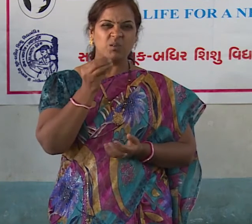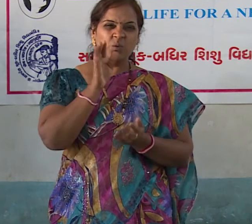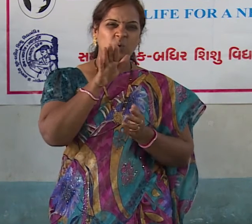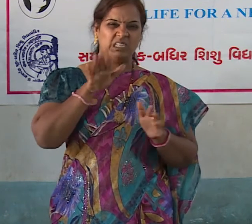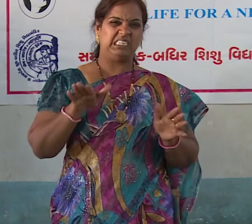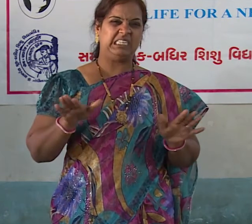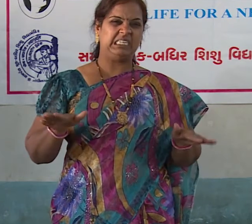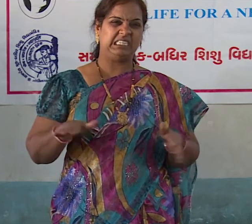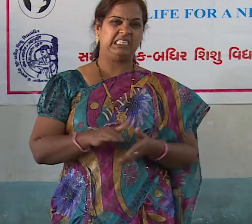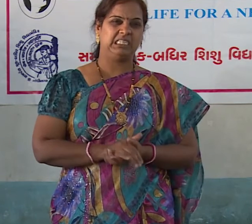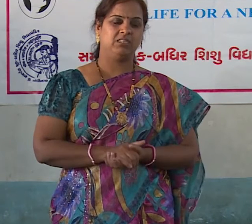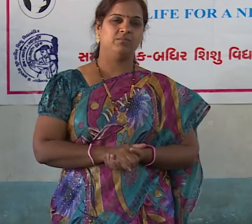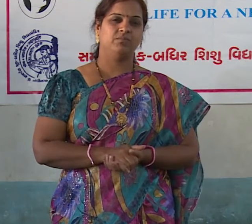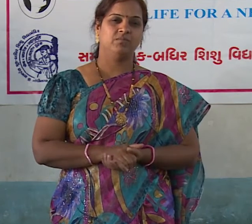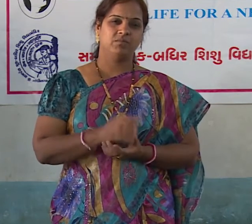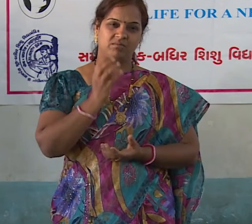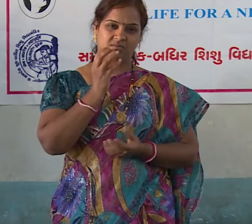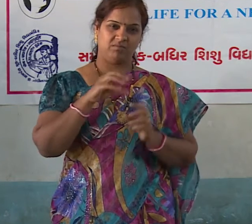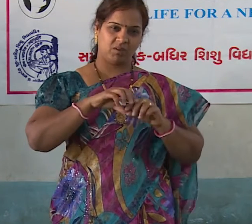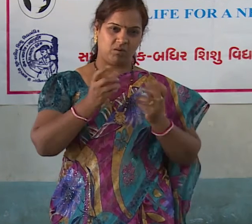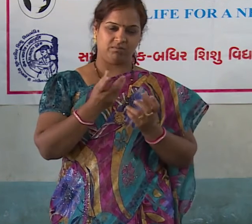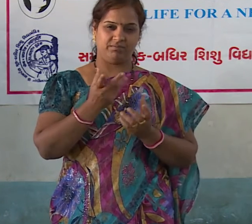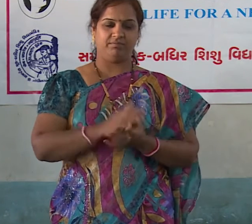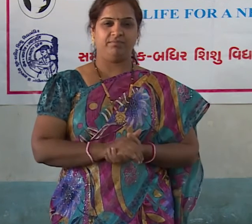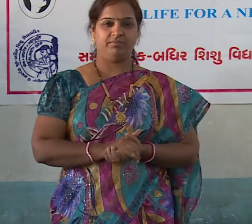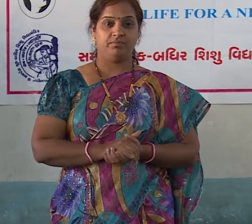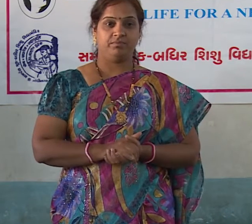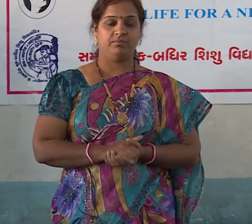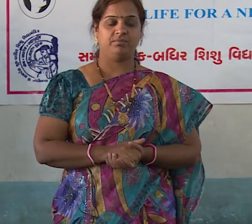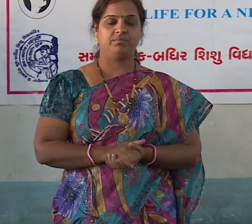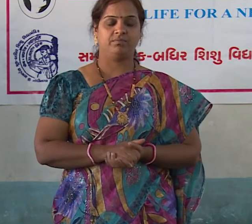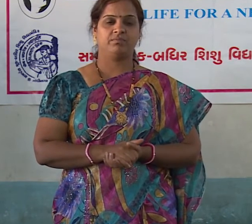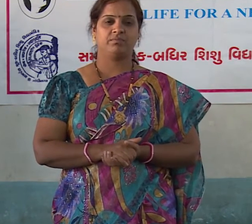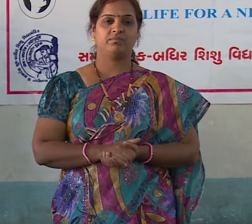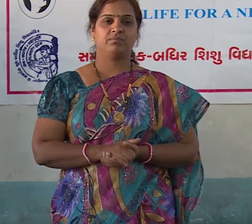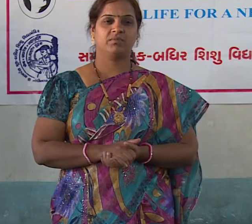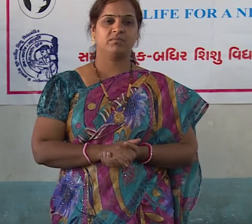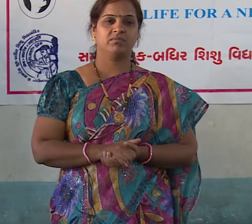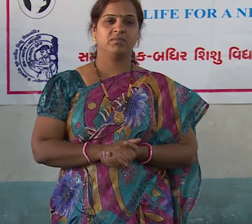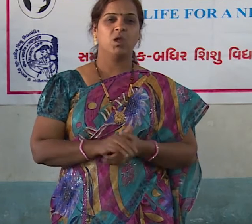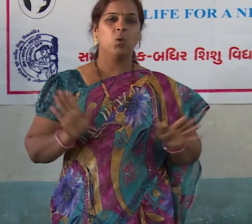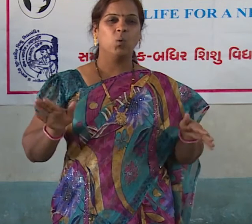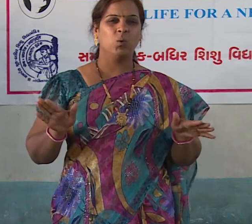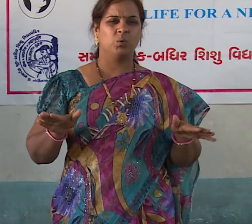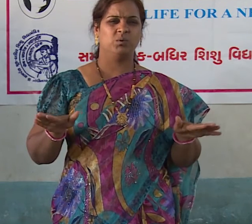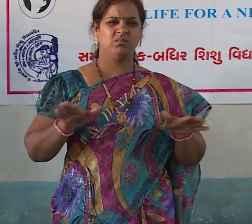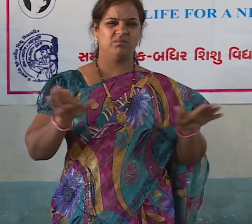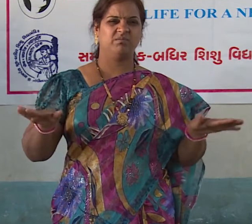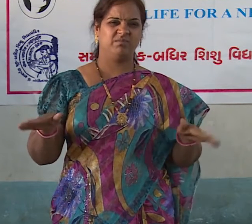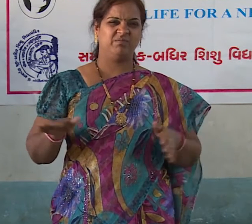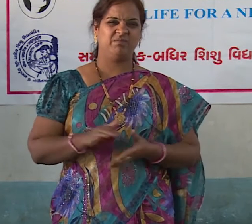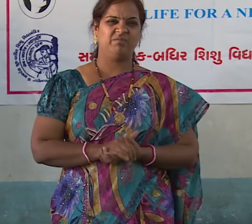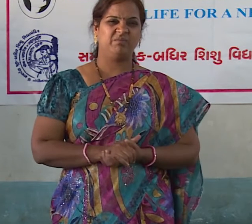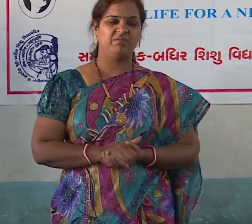दाना चुग रहे हैं, उसके बच्चे। इतने में एक चील आ जाती है। आपने देखा होगा कभी कि